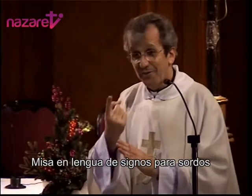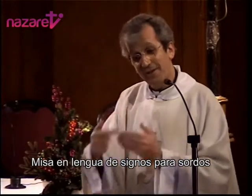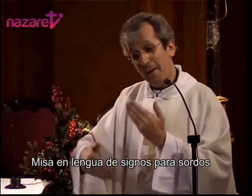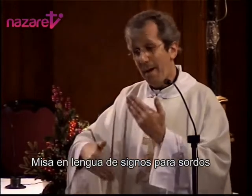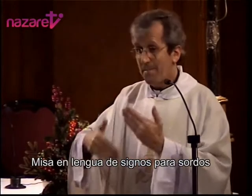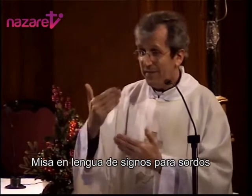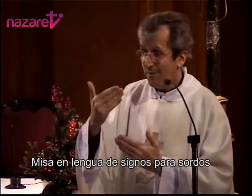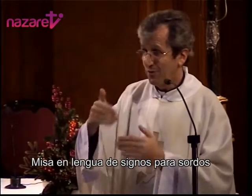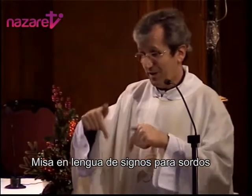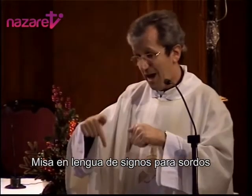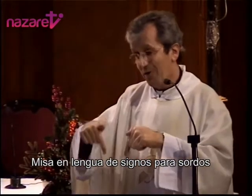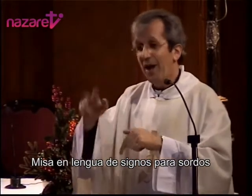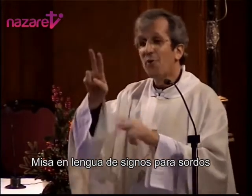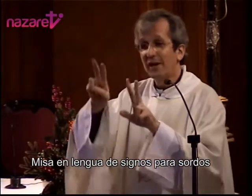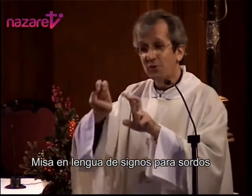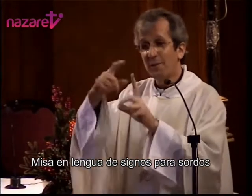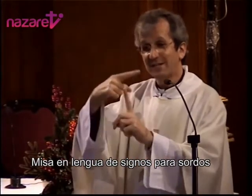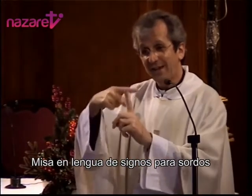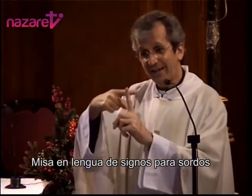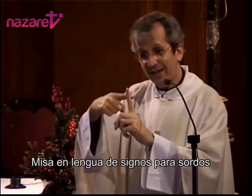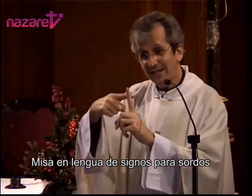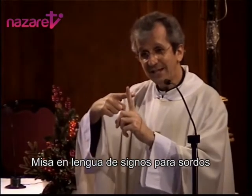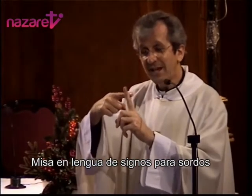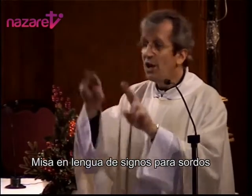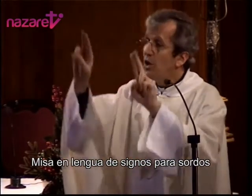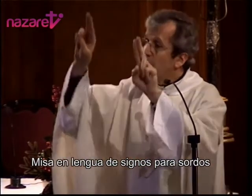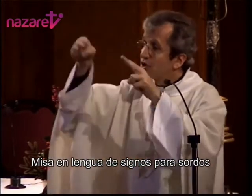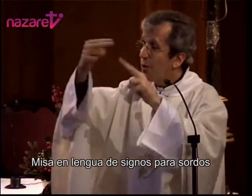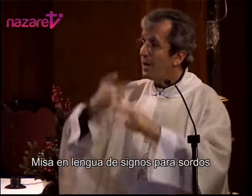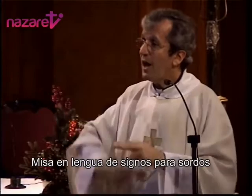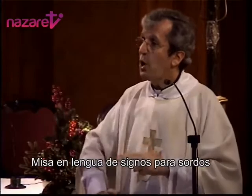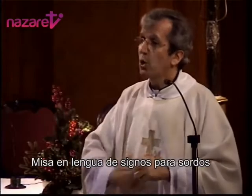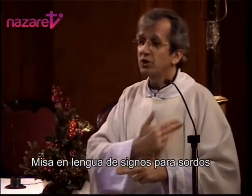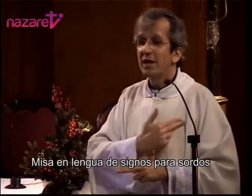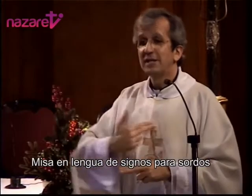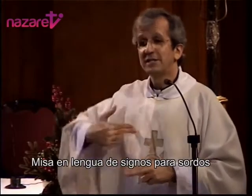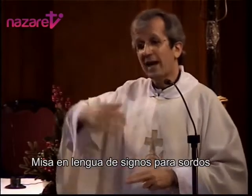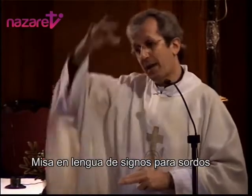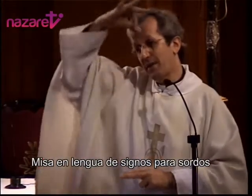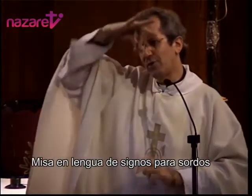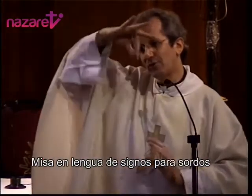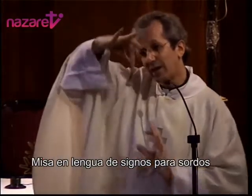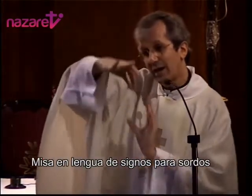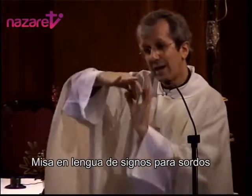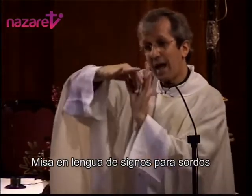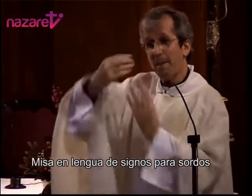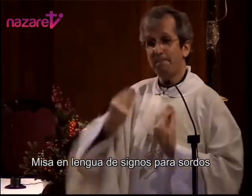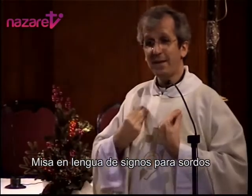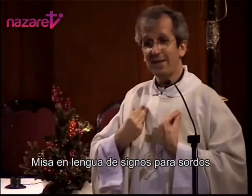dice, empezamos ahora unas nuevas catequesis sobre los sacramentos, la vida